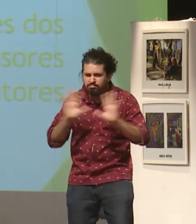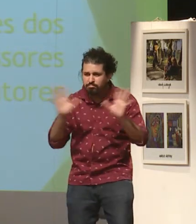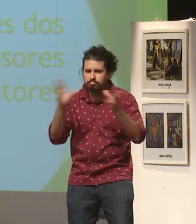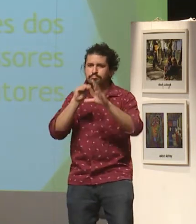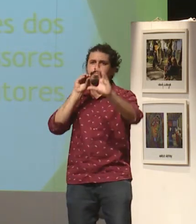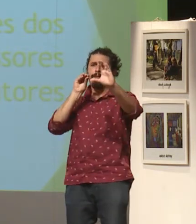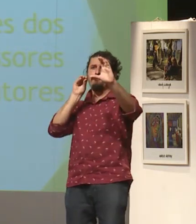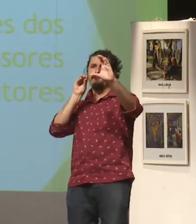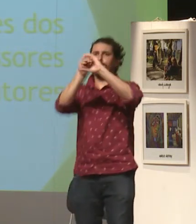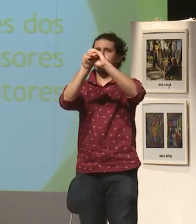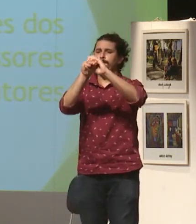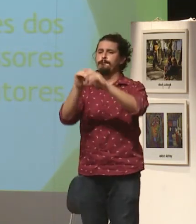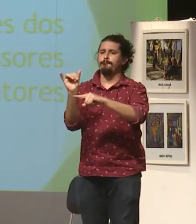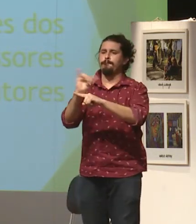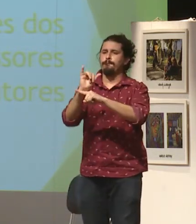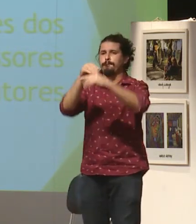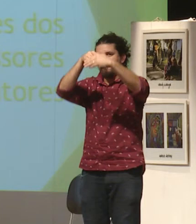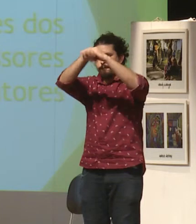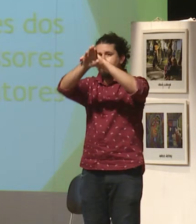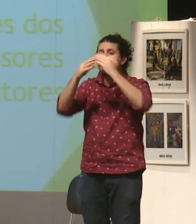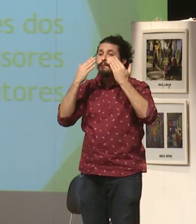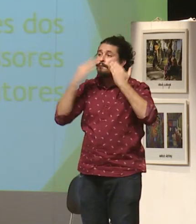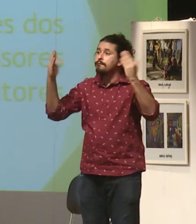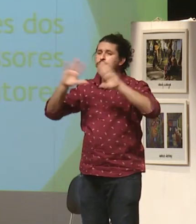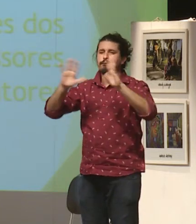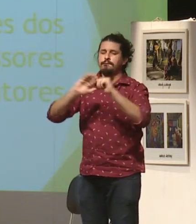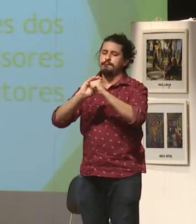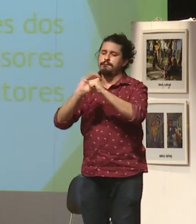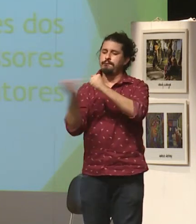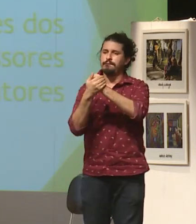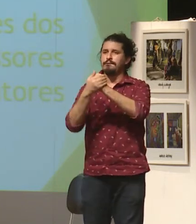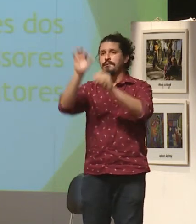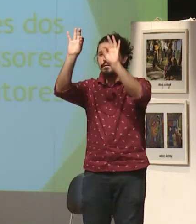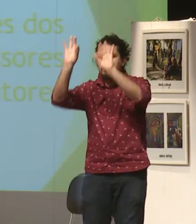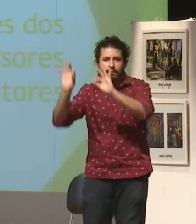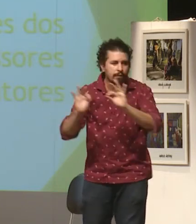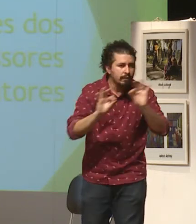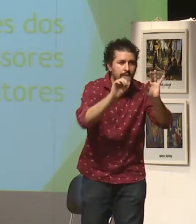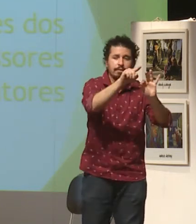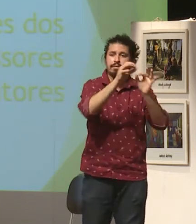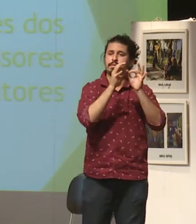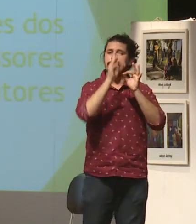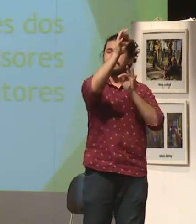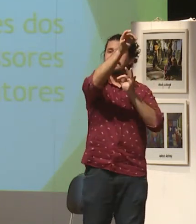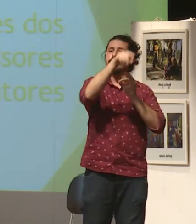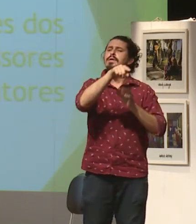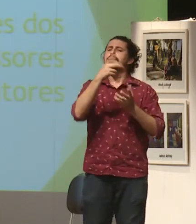que foi falado e guardar isso no YouTube, também disponibilizar no YouTube, ou colocar numa nuvem